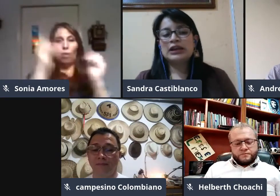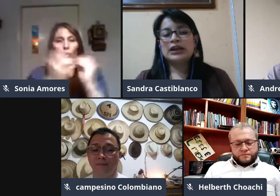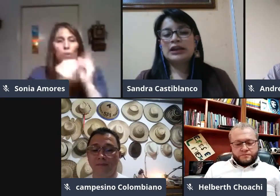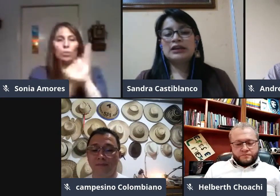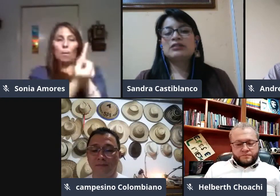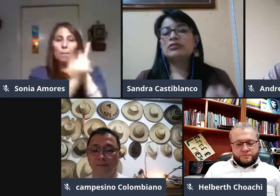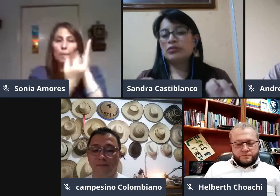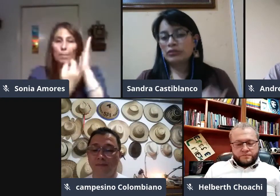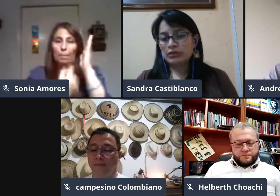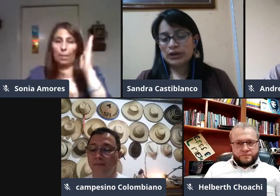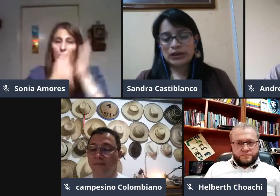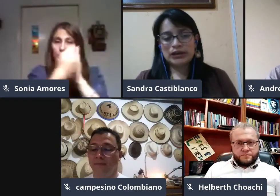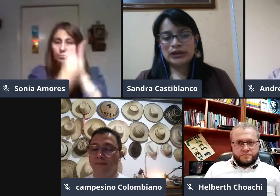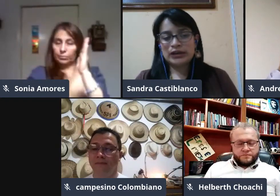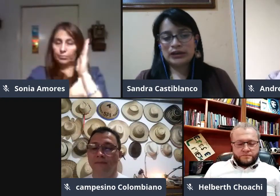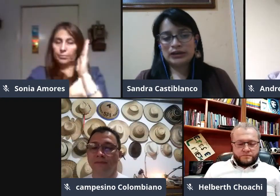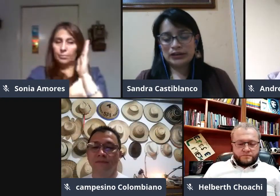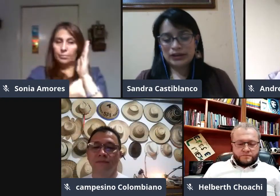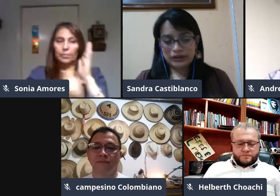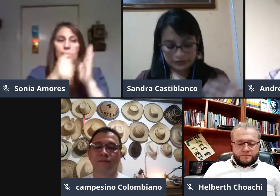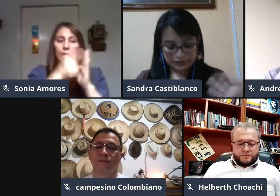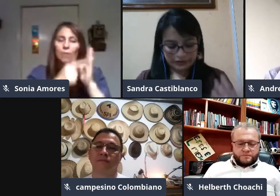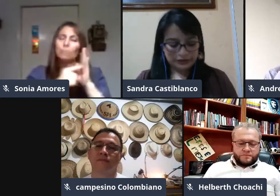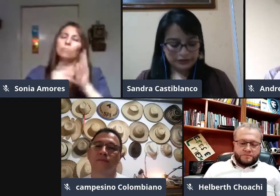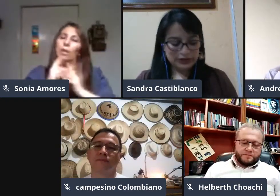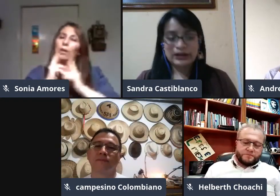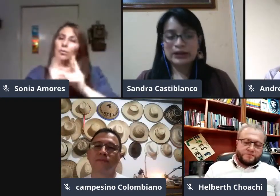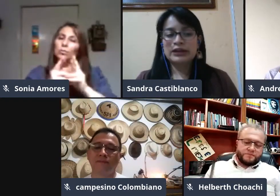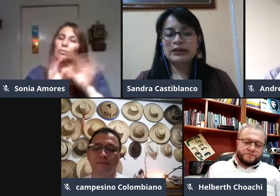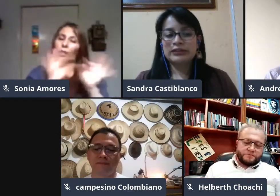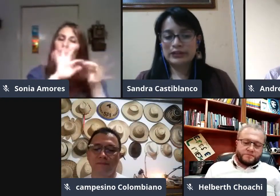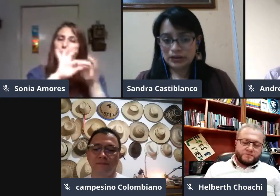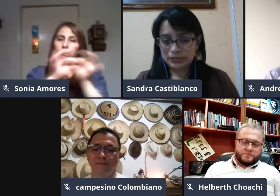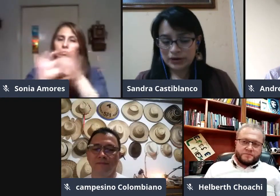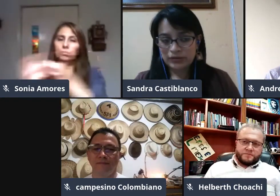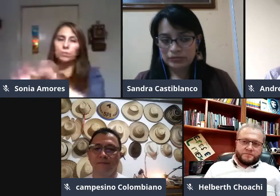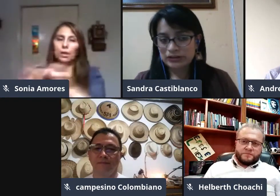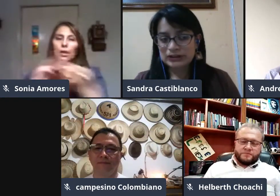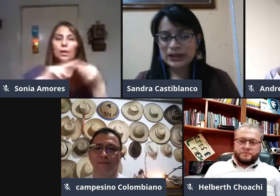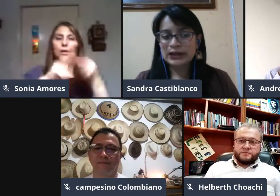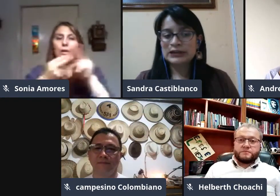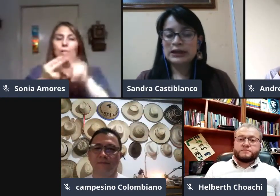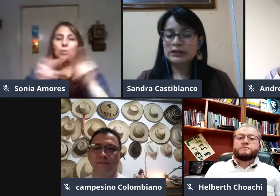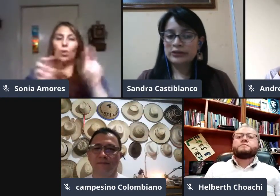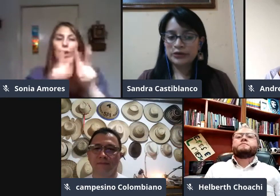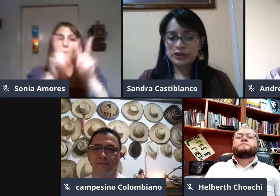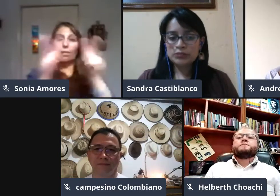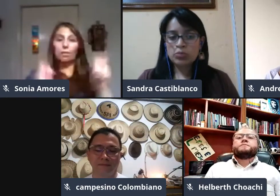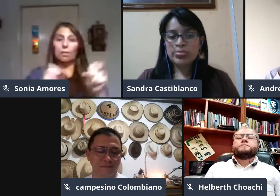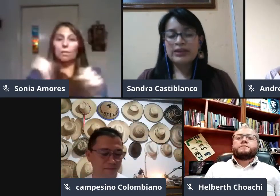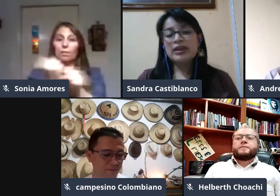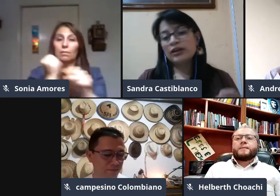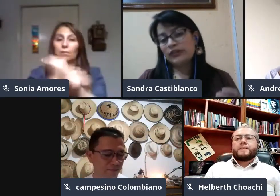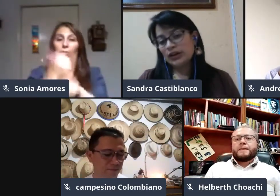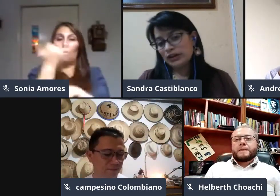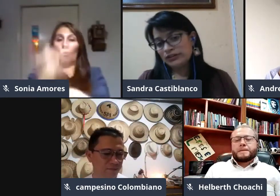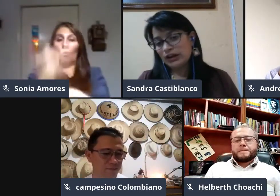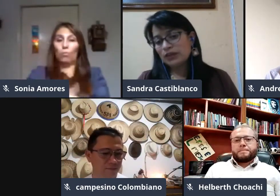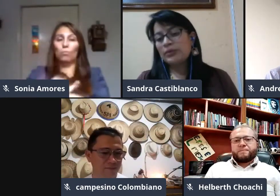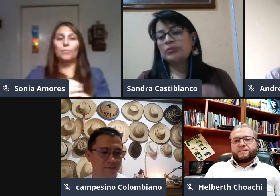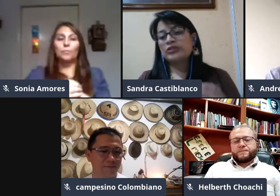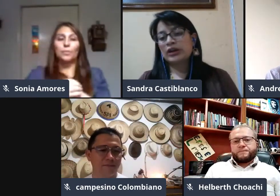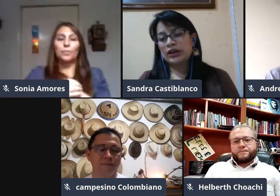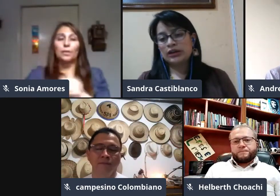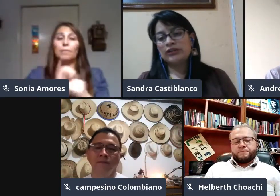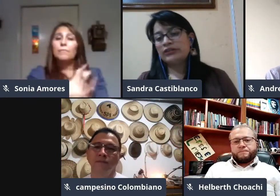formuladoras, todo lo que tienen que decir acerca de este tema que vamos a tratar en la tarde de hoy. Y al